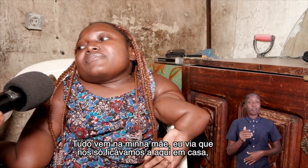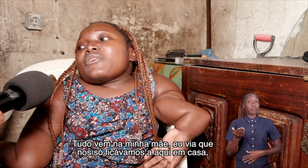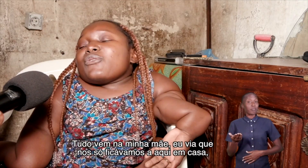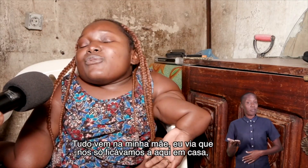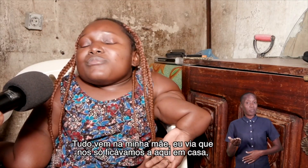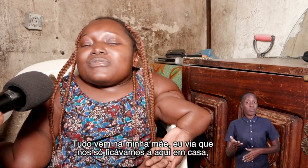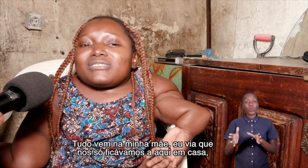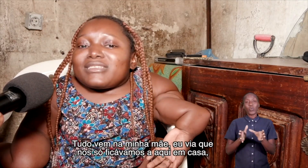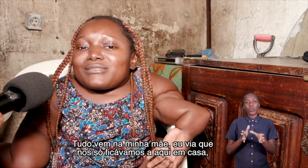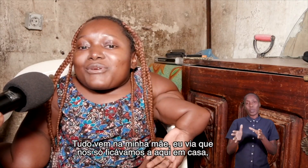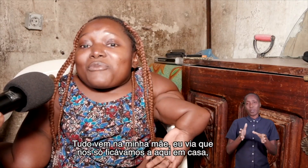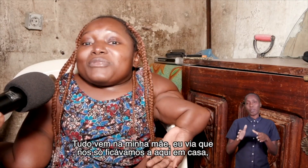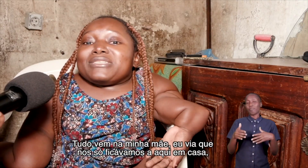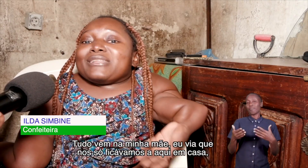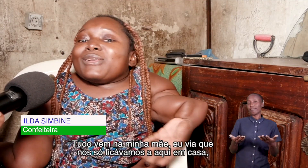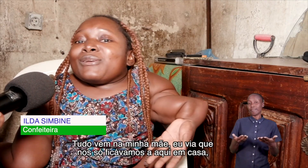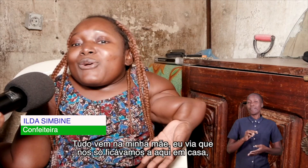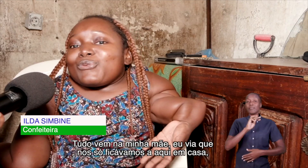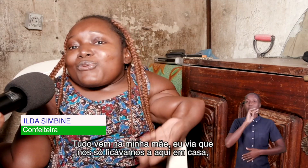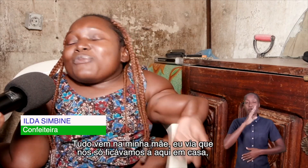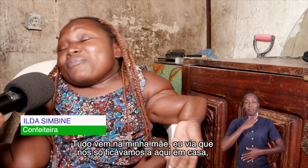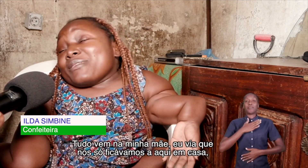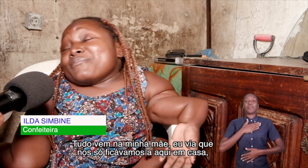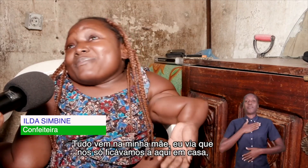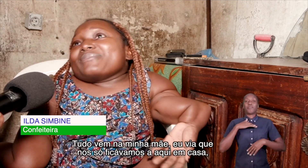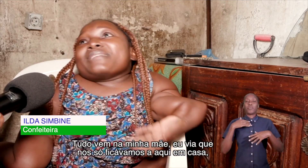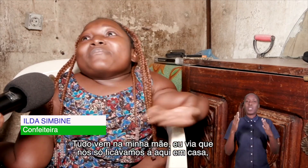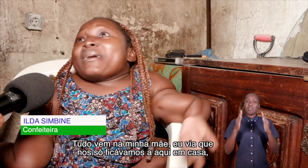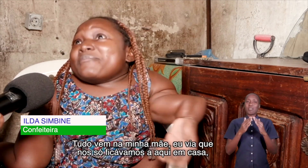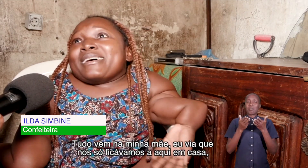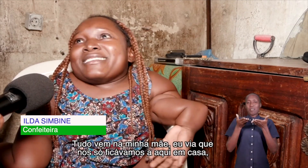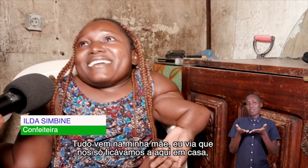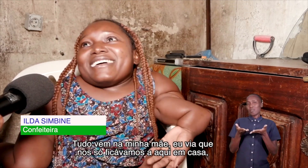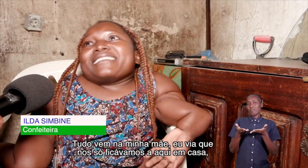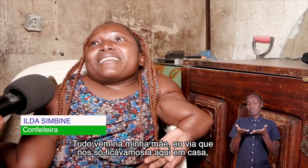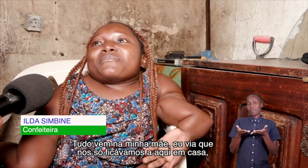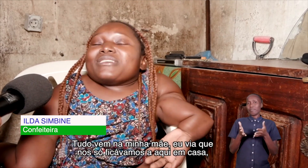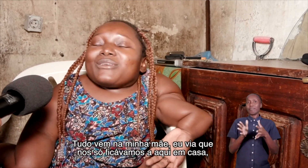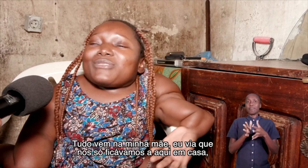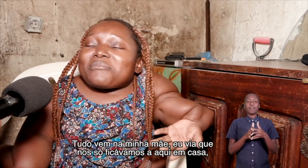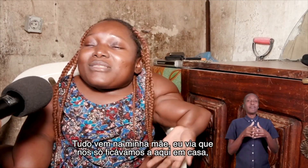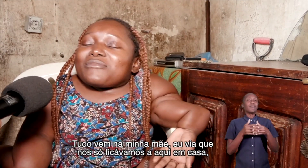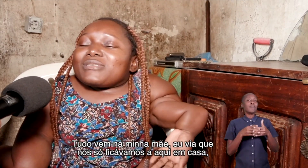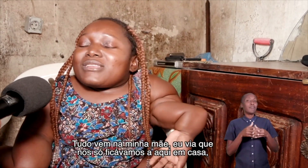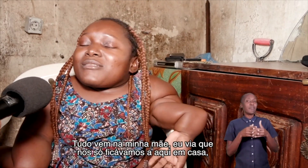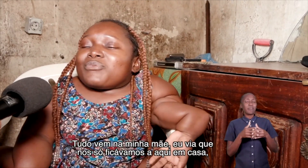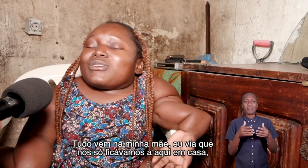Eu gostei, eu gostei, que tudo foi na minha mãe. Ainda que eu estava metendo, porque